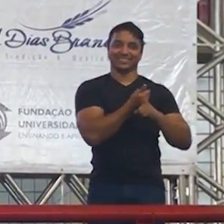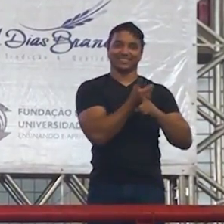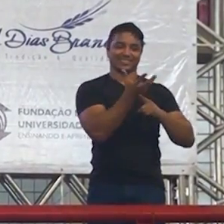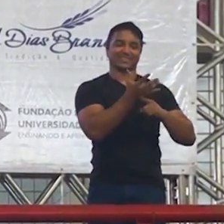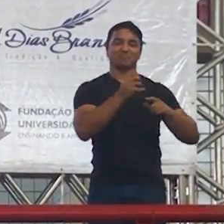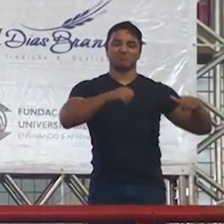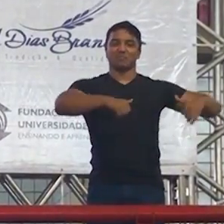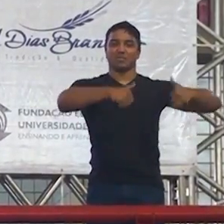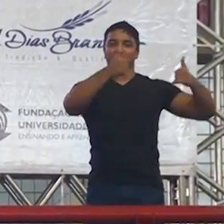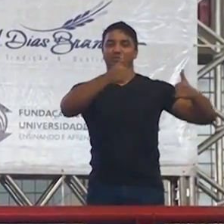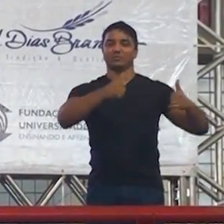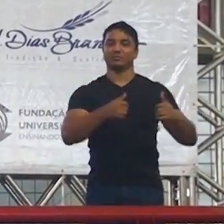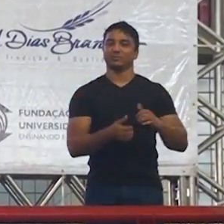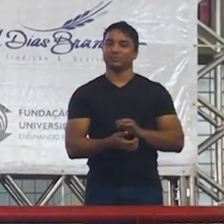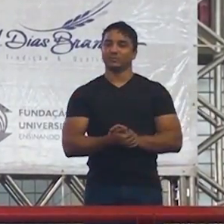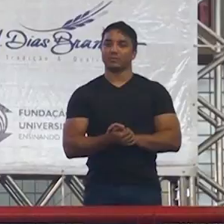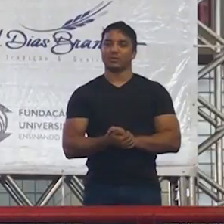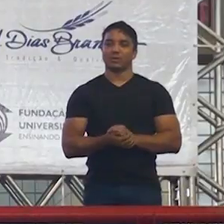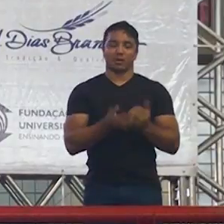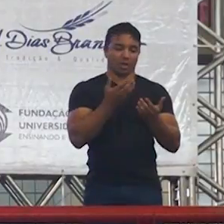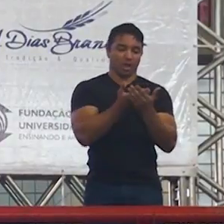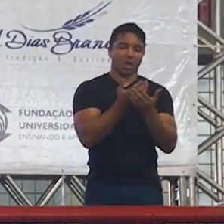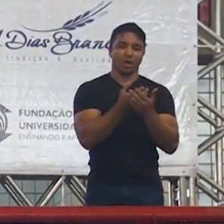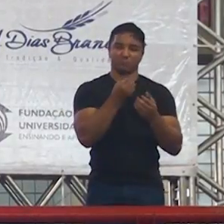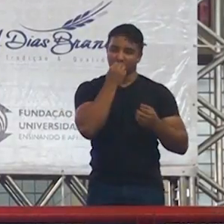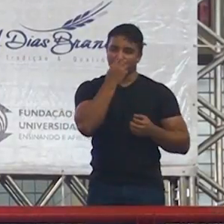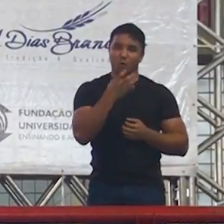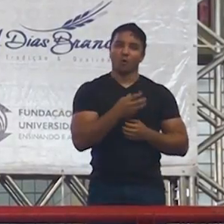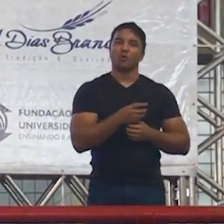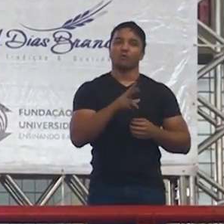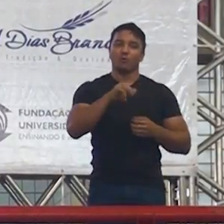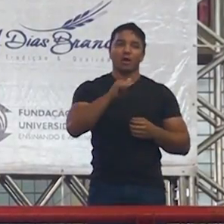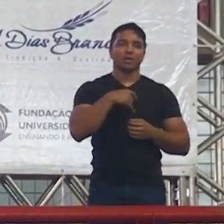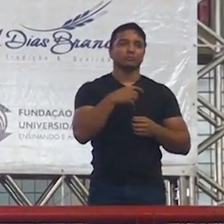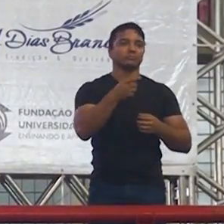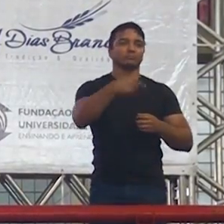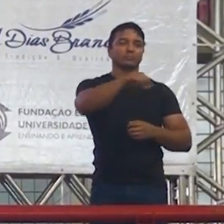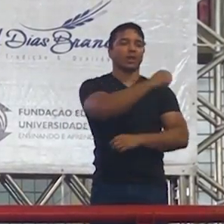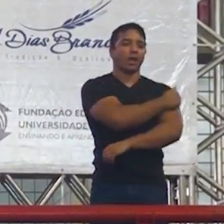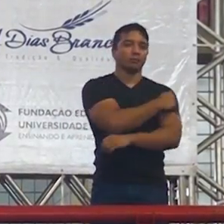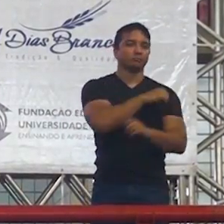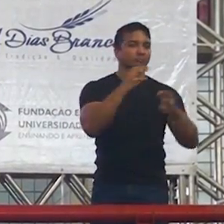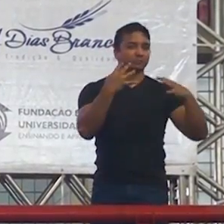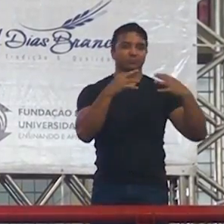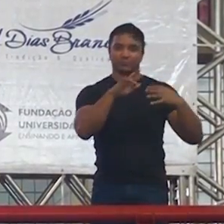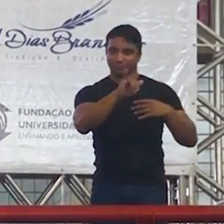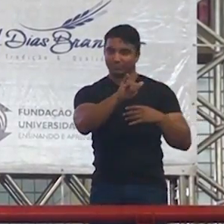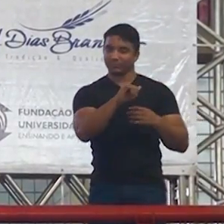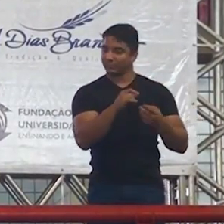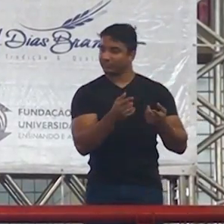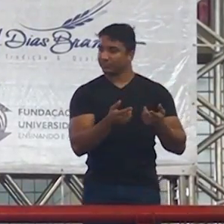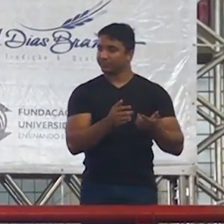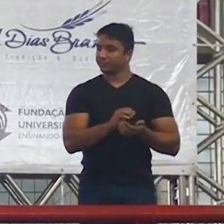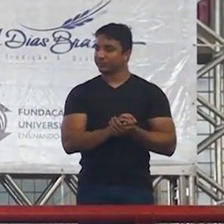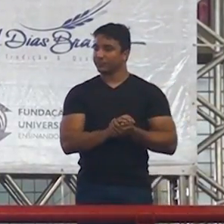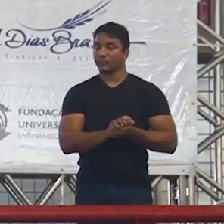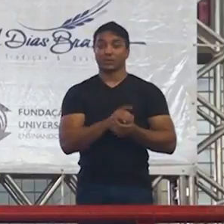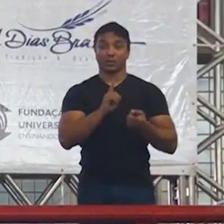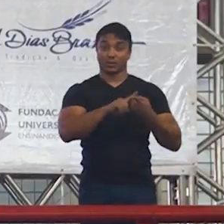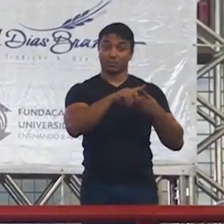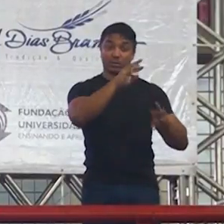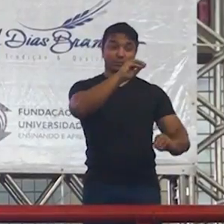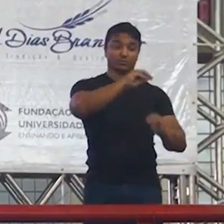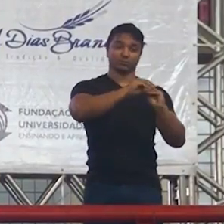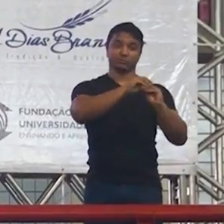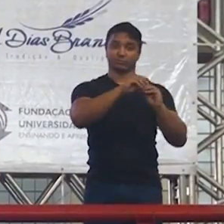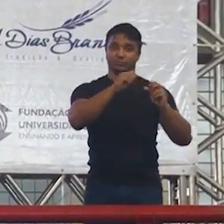Vamos sim. Uma aula show, para alunos show. E nós vamos acrescentar